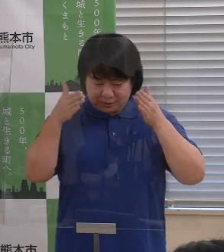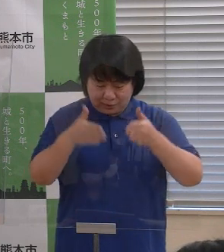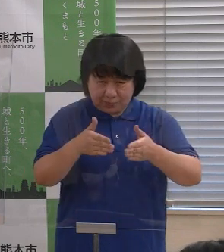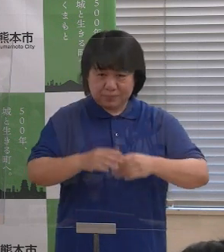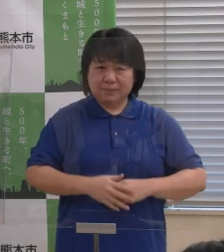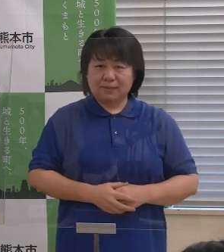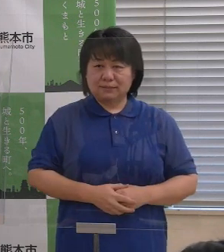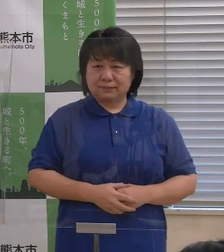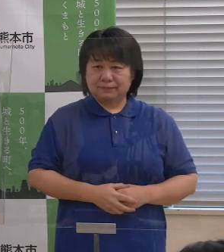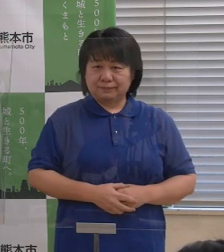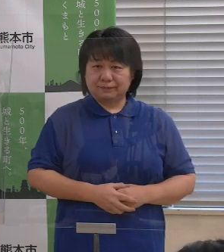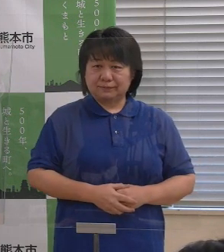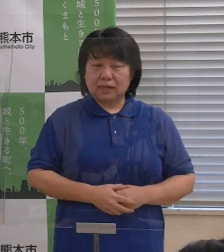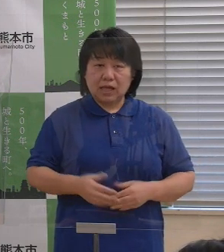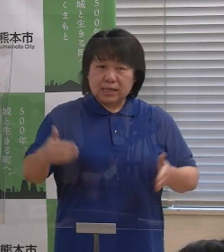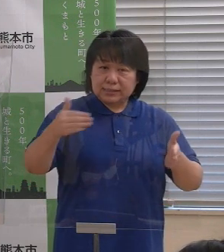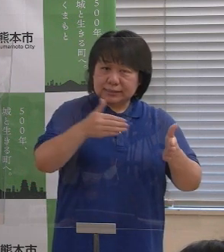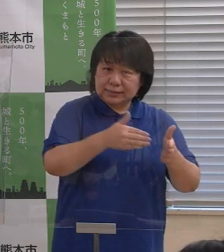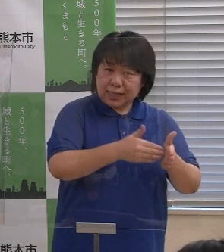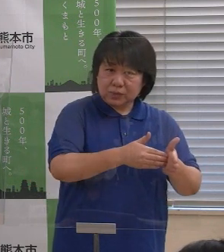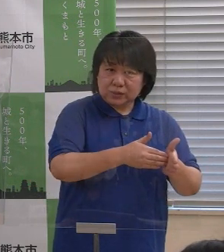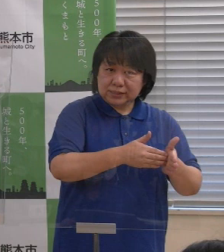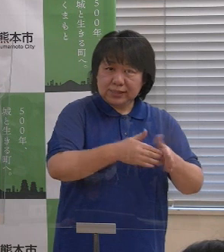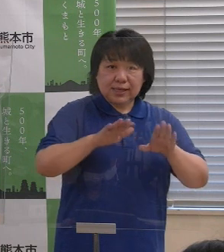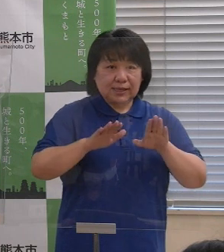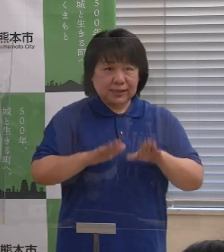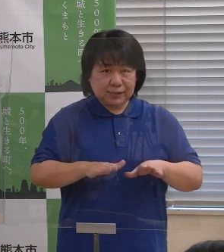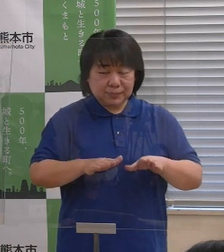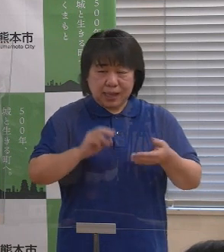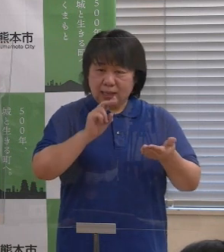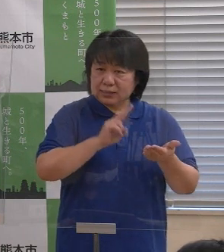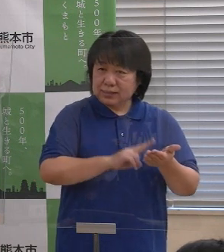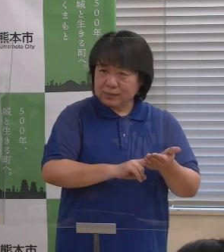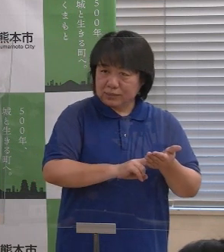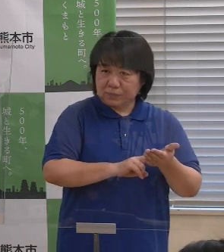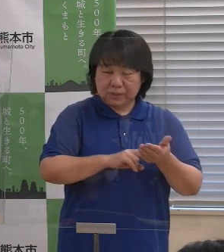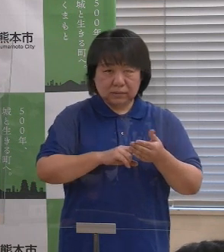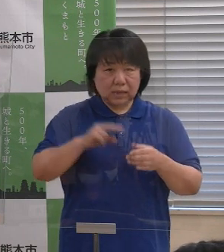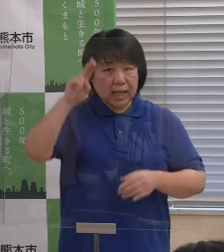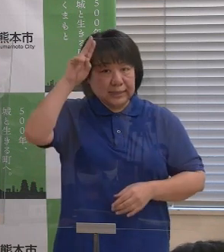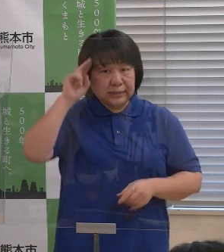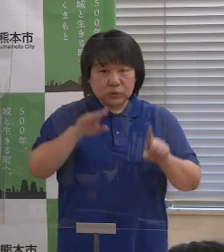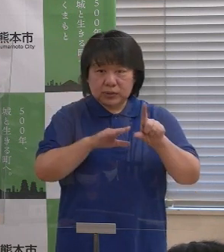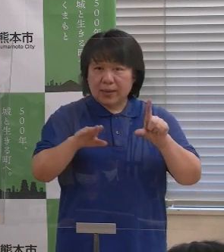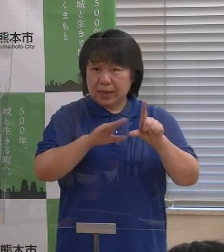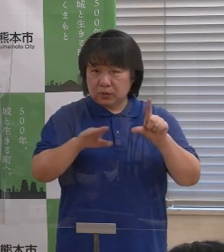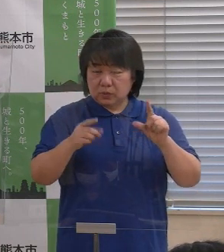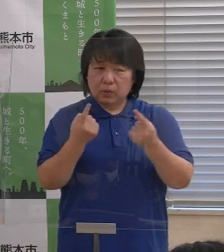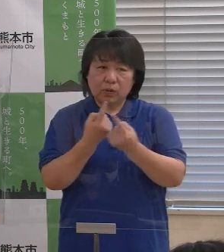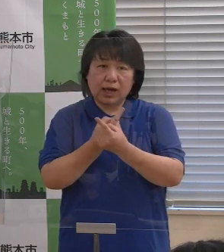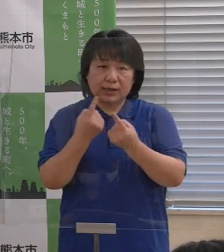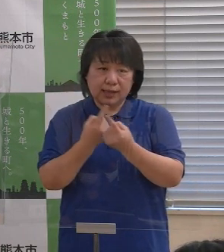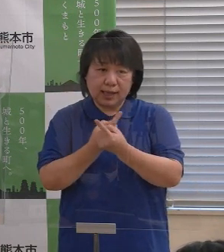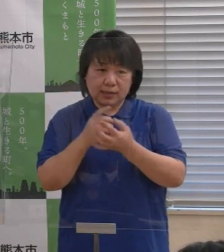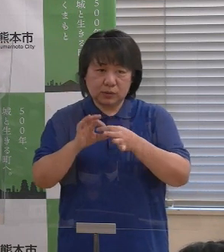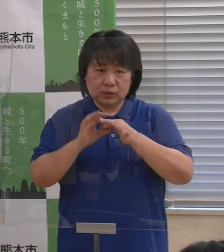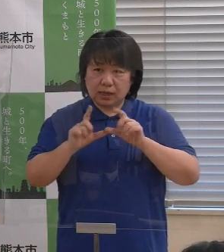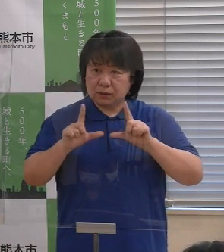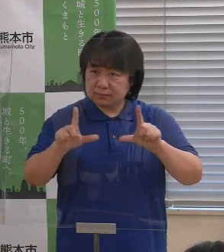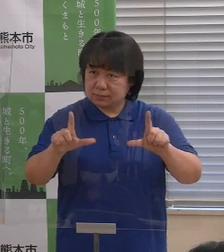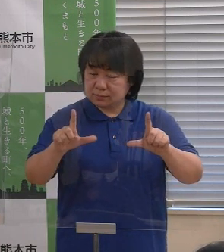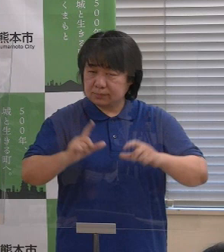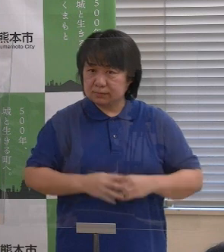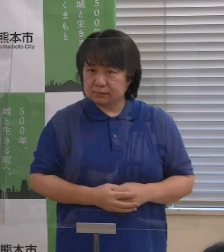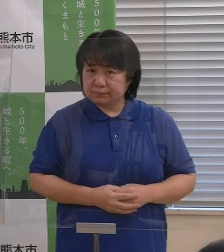。最後に現在設定をしておりますリスクレベルの改定についてお知らせをいたします